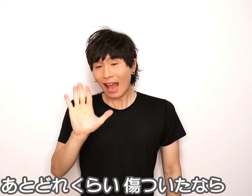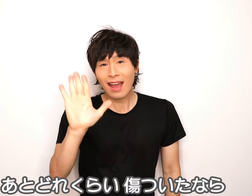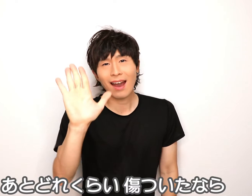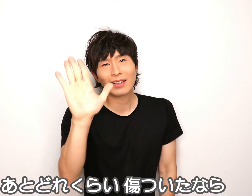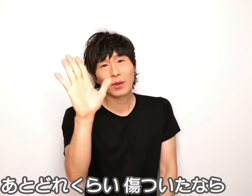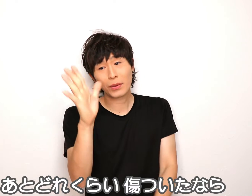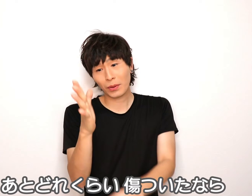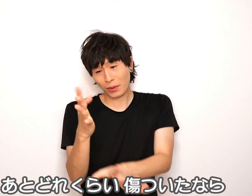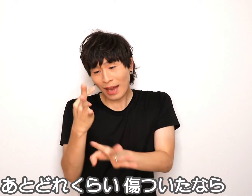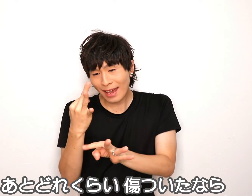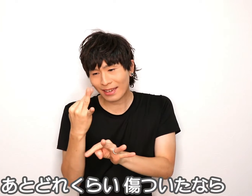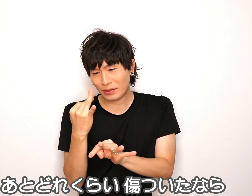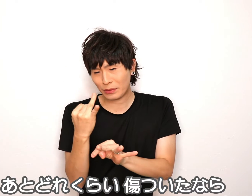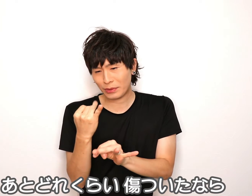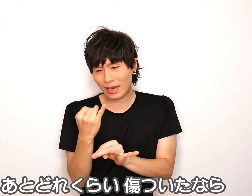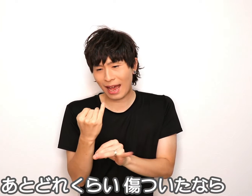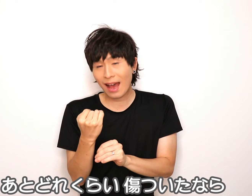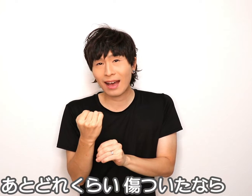あとどれくらい